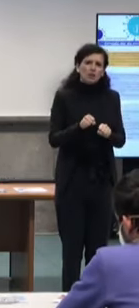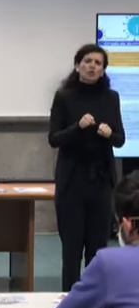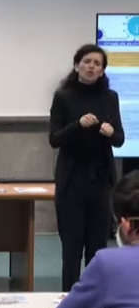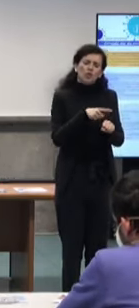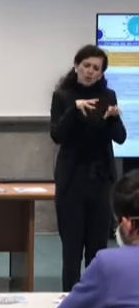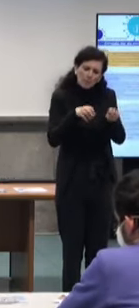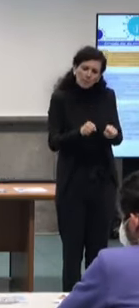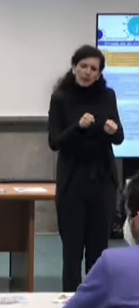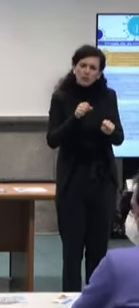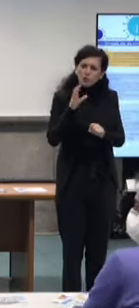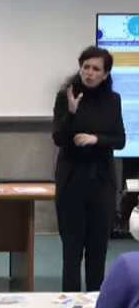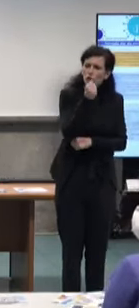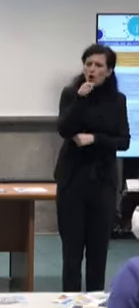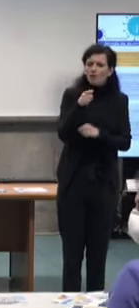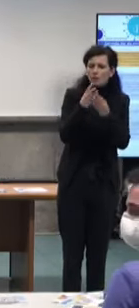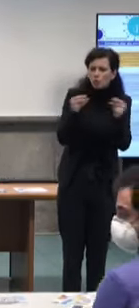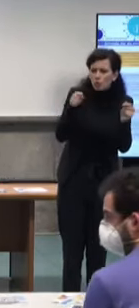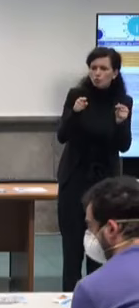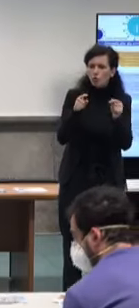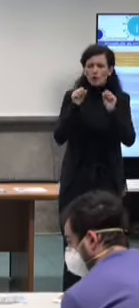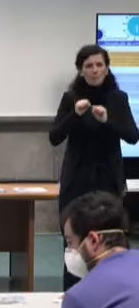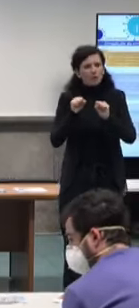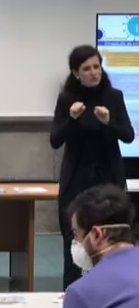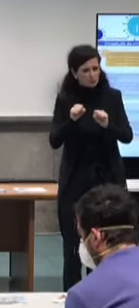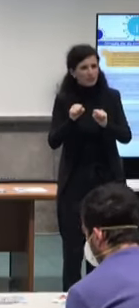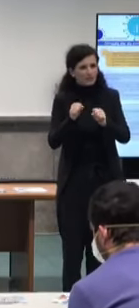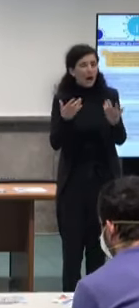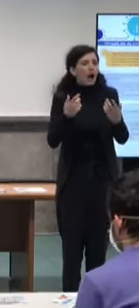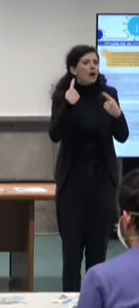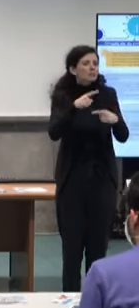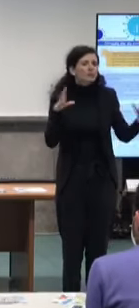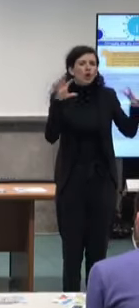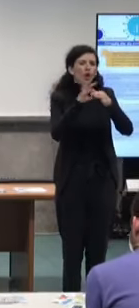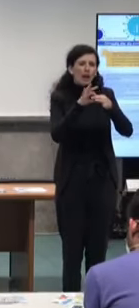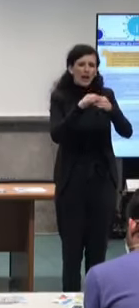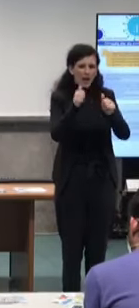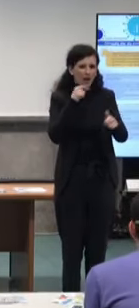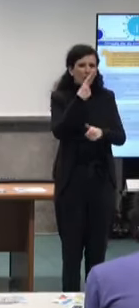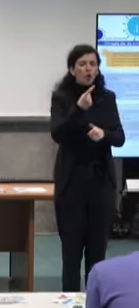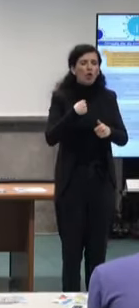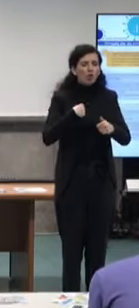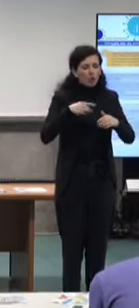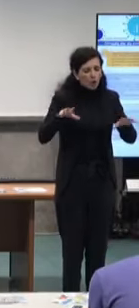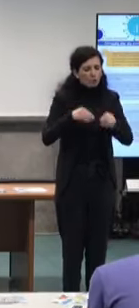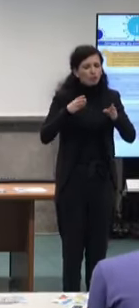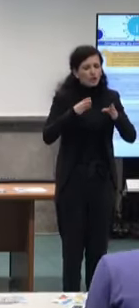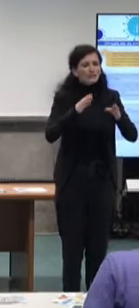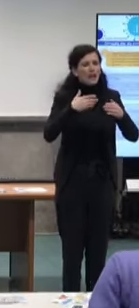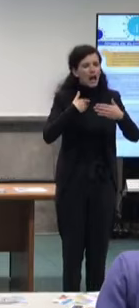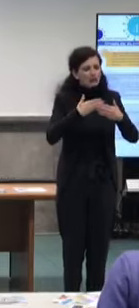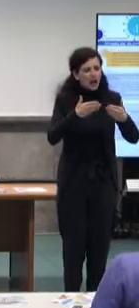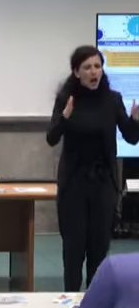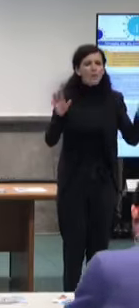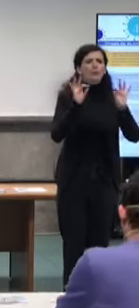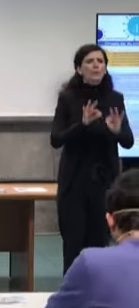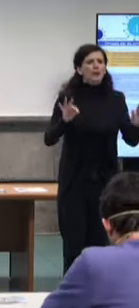evidenze e fa parte sempre di quel discorso che stiamo aprendo una strada e quindi tra tutti i try agli studi che noi facciamo è